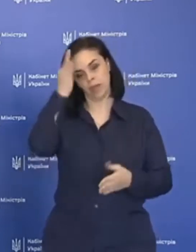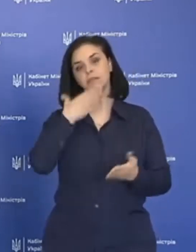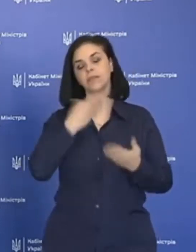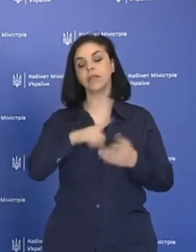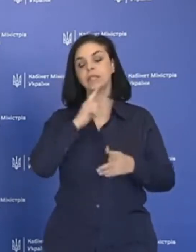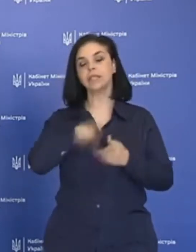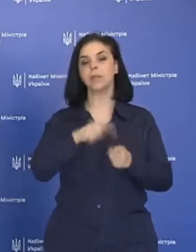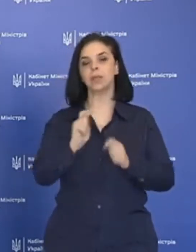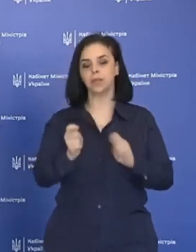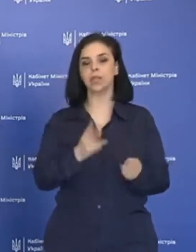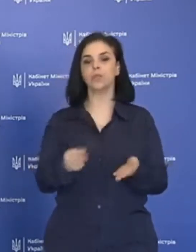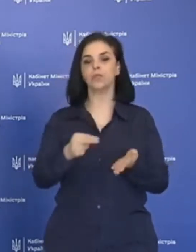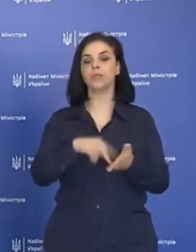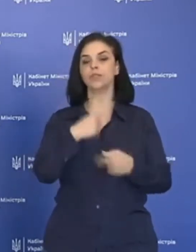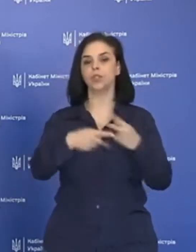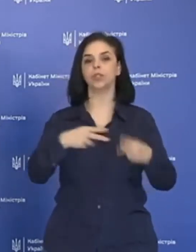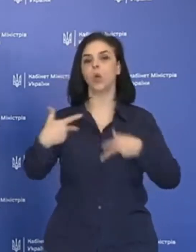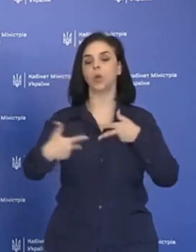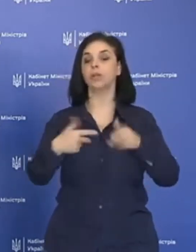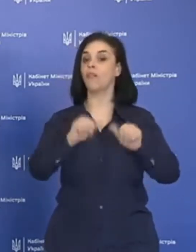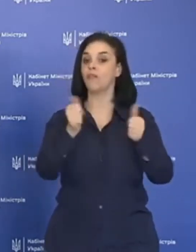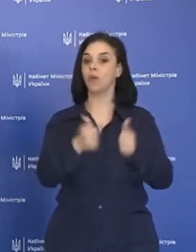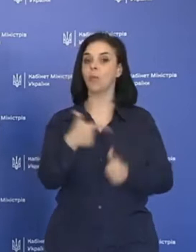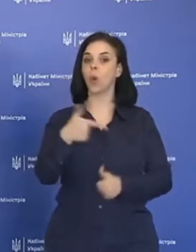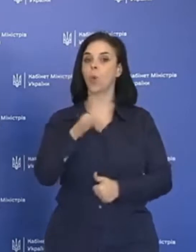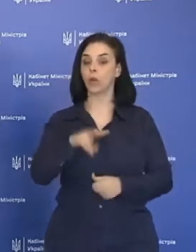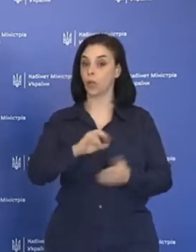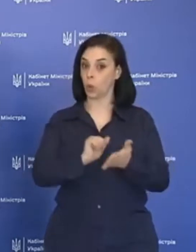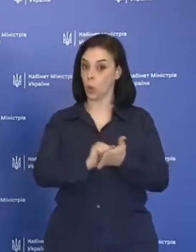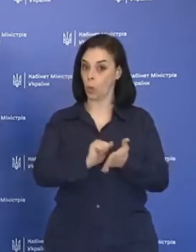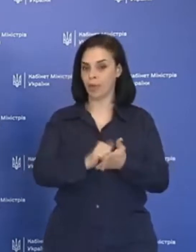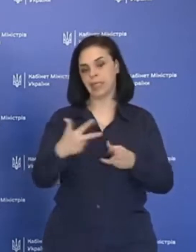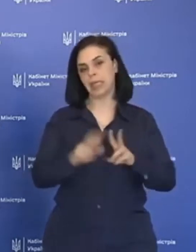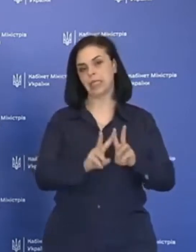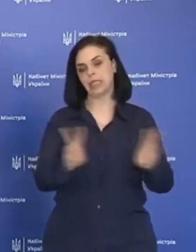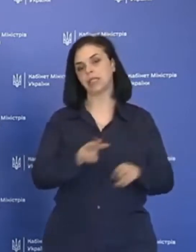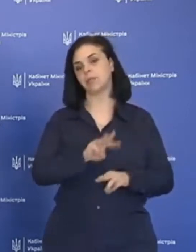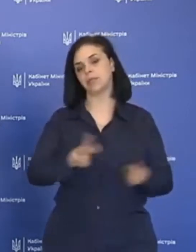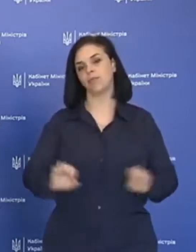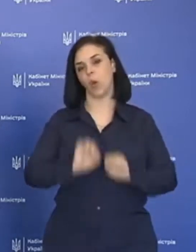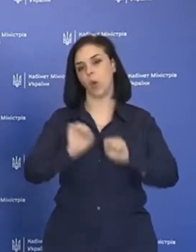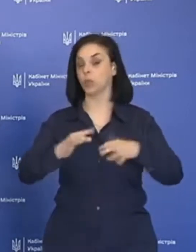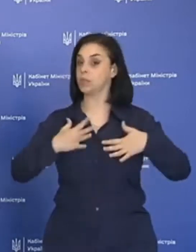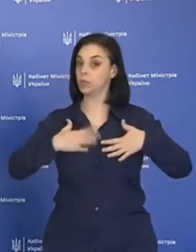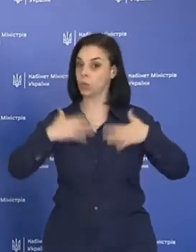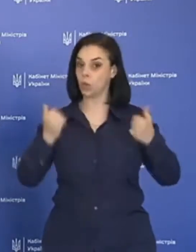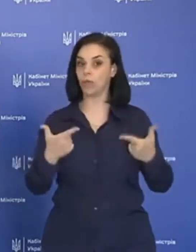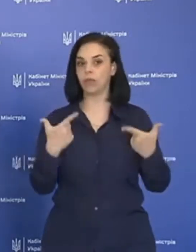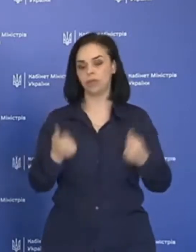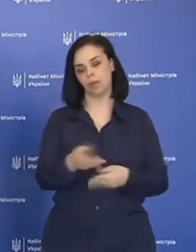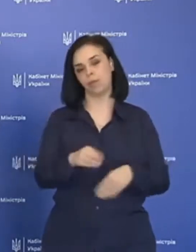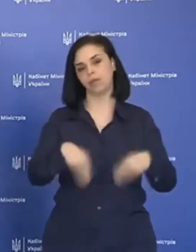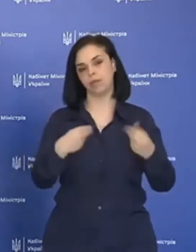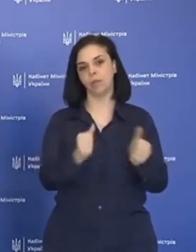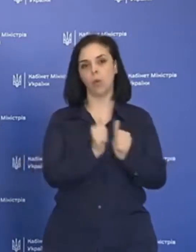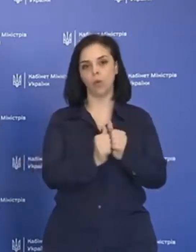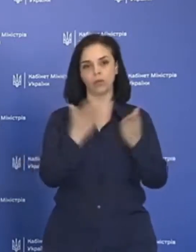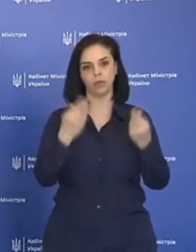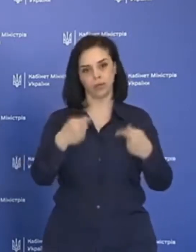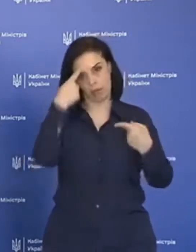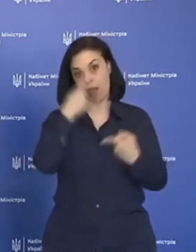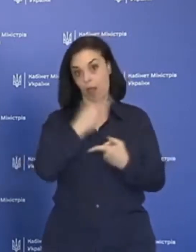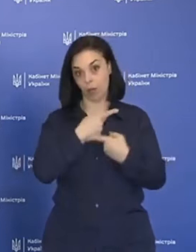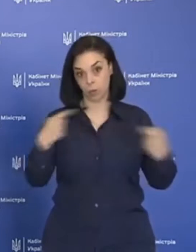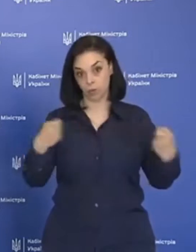свої запитання ви можете поставити через онлайн-форму у Google Документі на сайті Міністерства охорони здоров'я, де ми даємо кожного дня